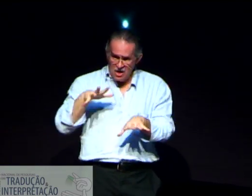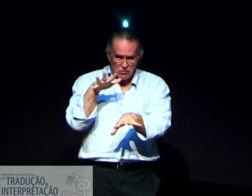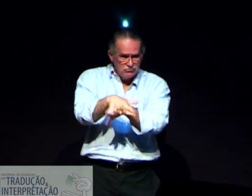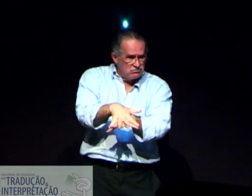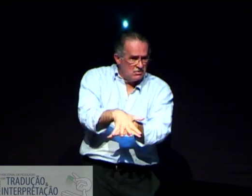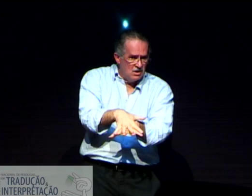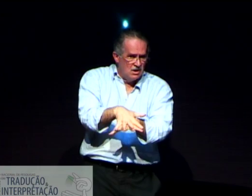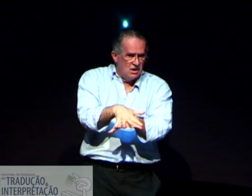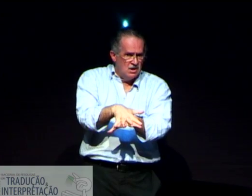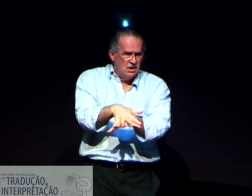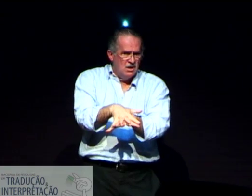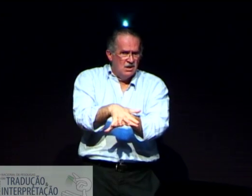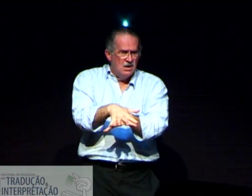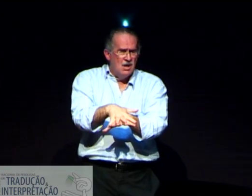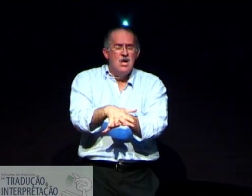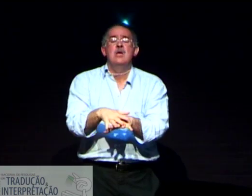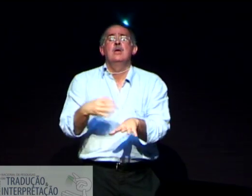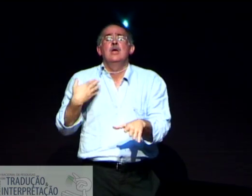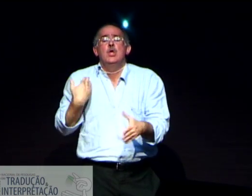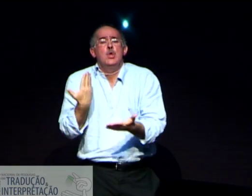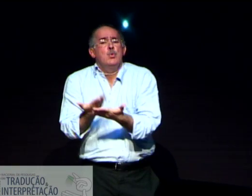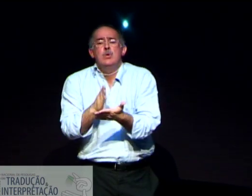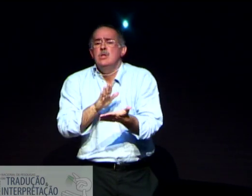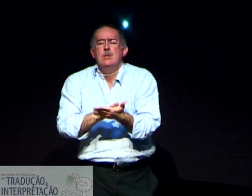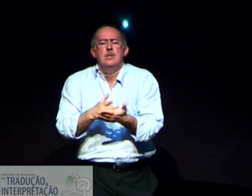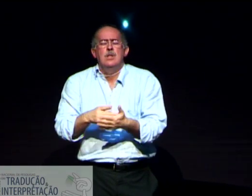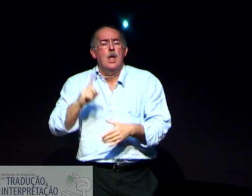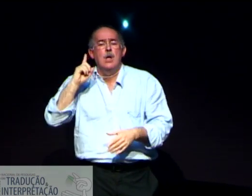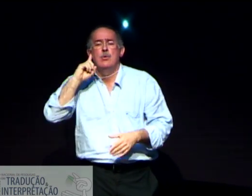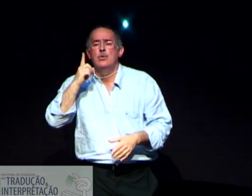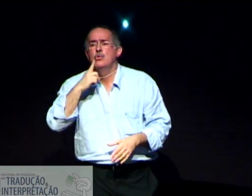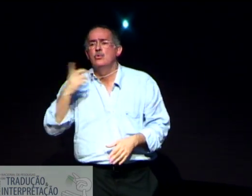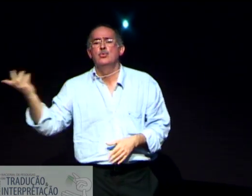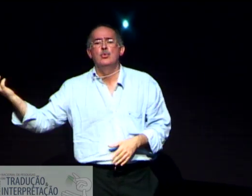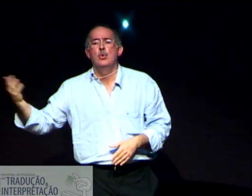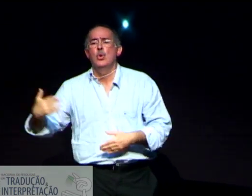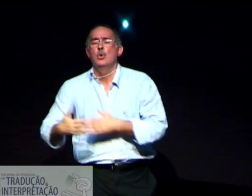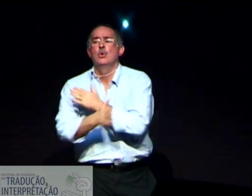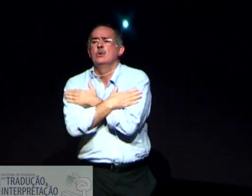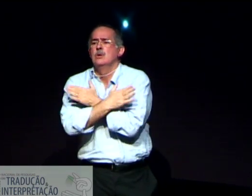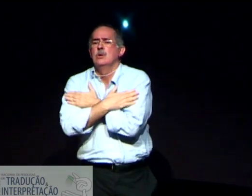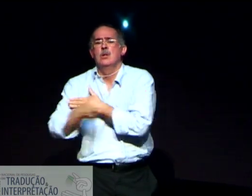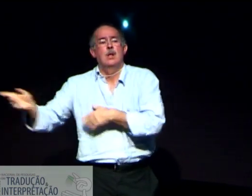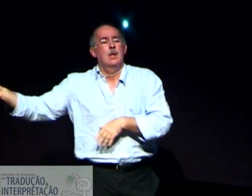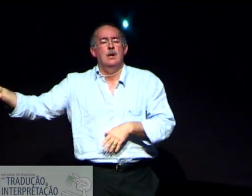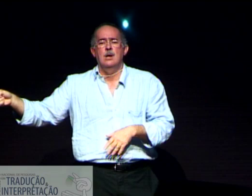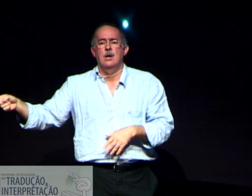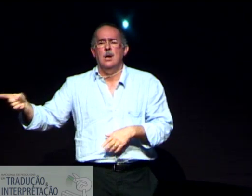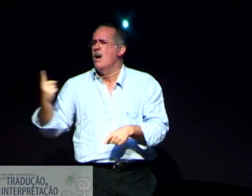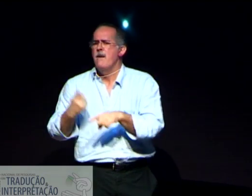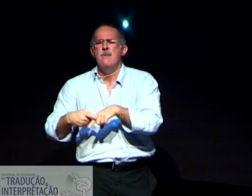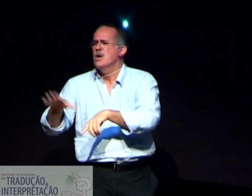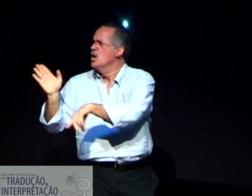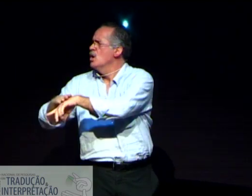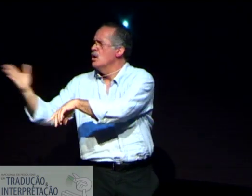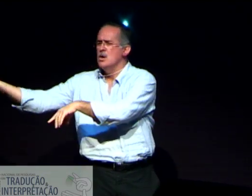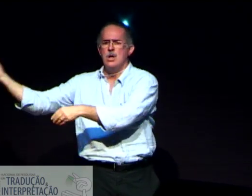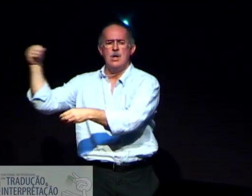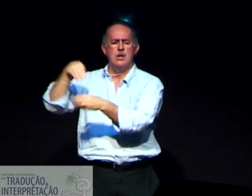avatar do aplicativo vão contra os princípios básicos da inclusão.